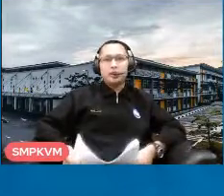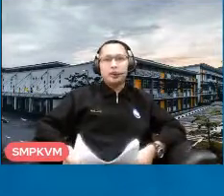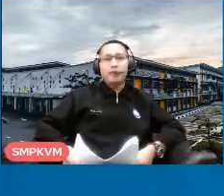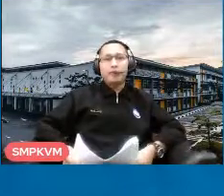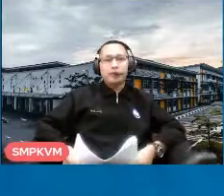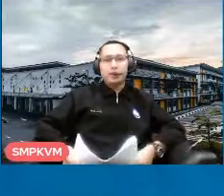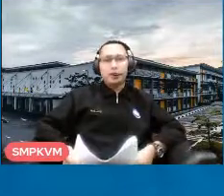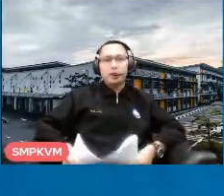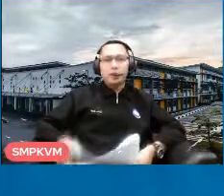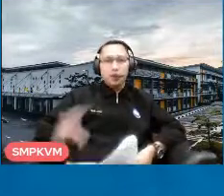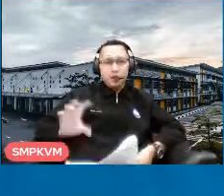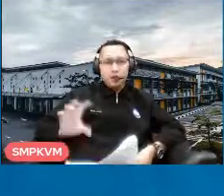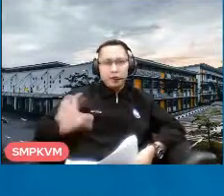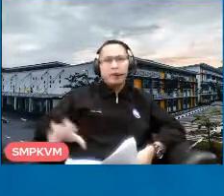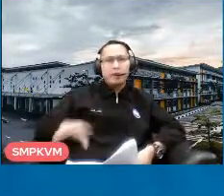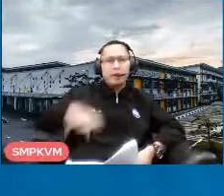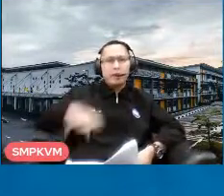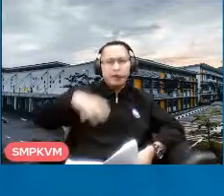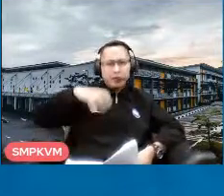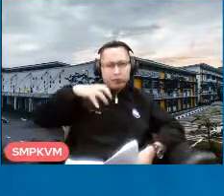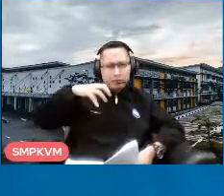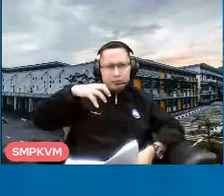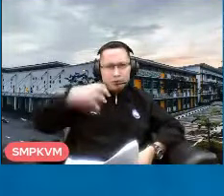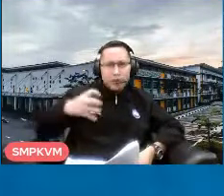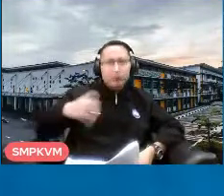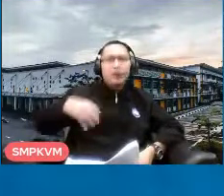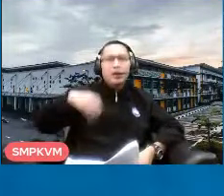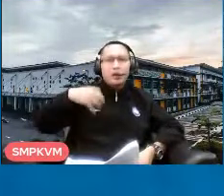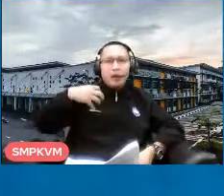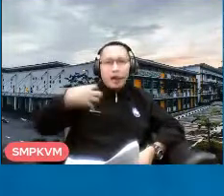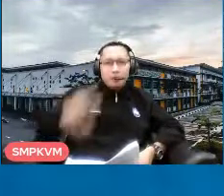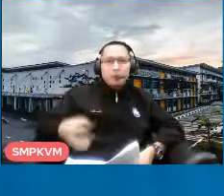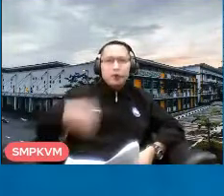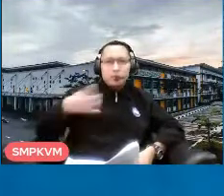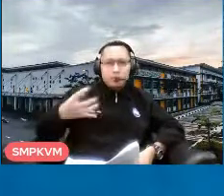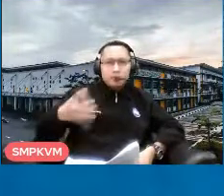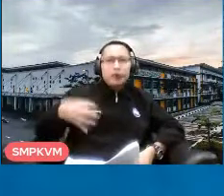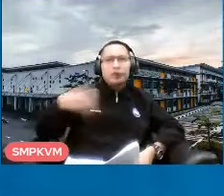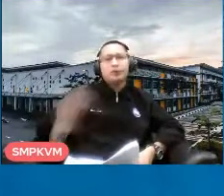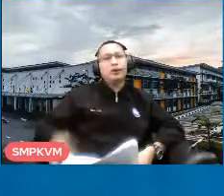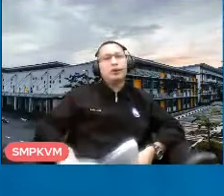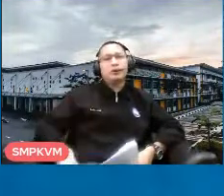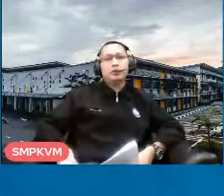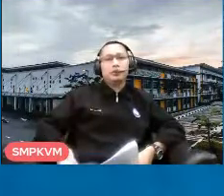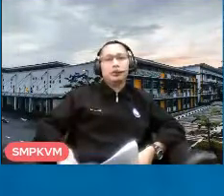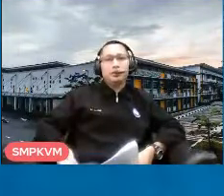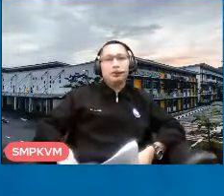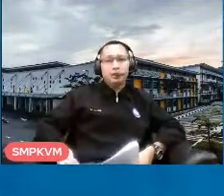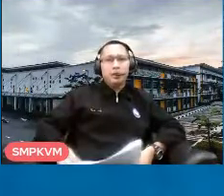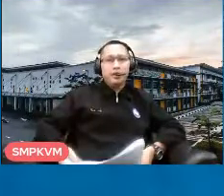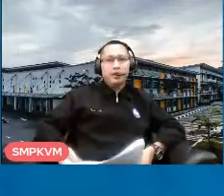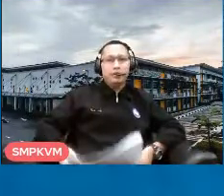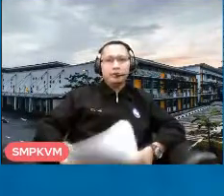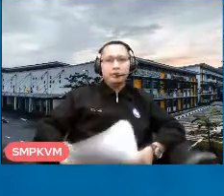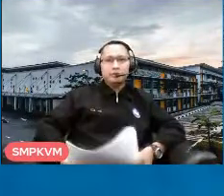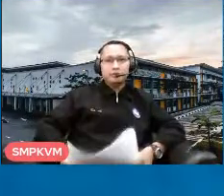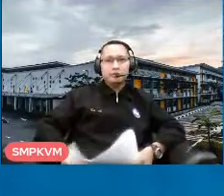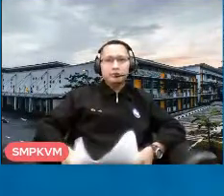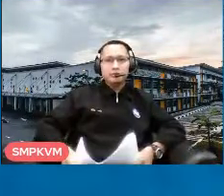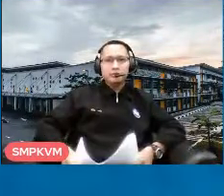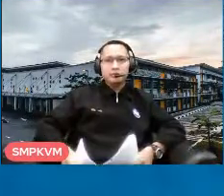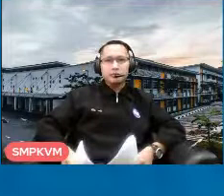tanam online teks pelajaran ini kena Enggak sebab banyak murid Alphard UFO salah letak kenek